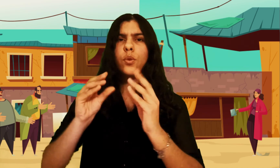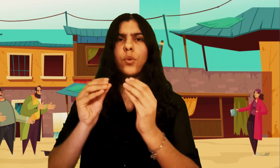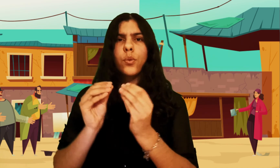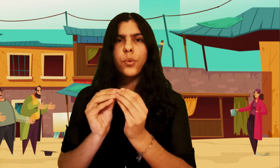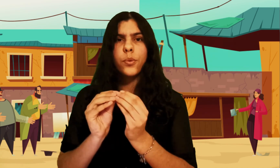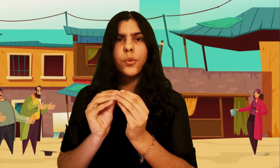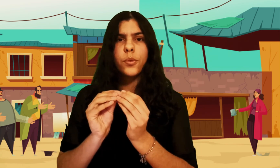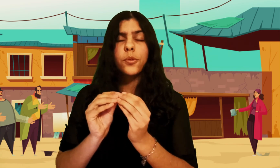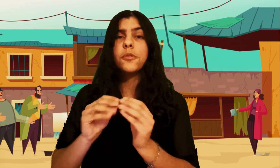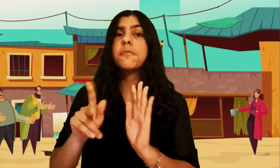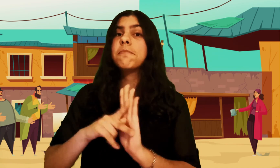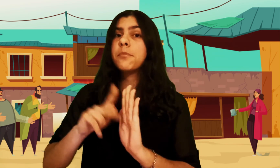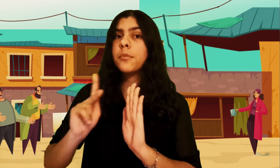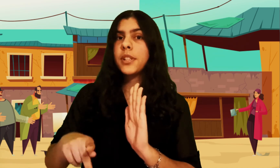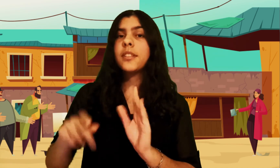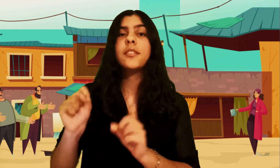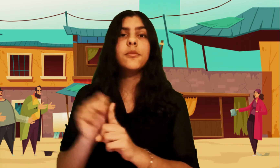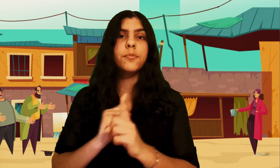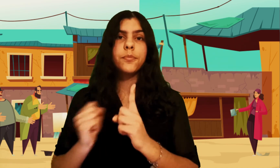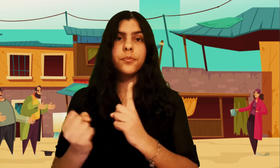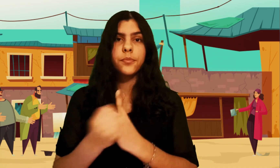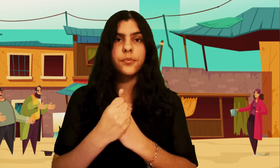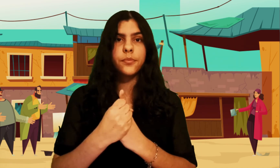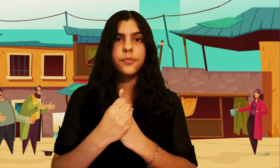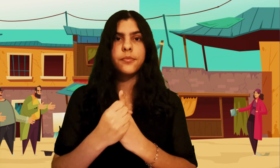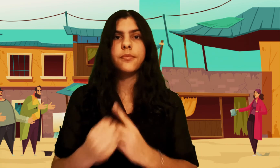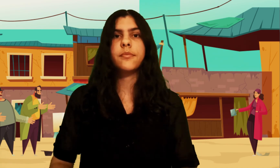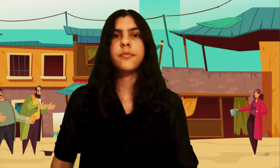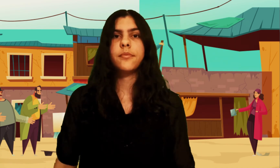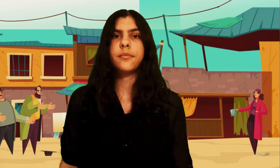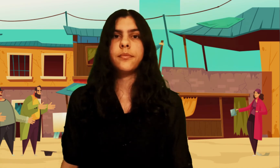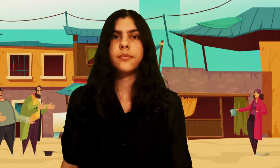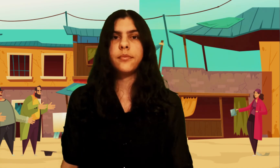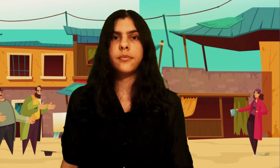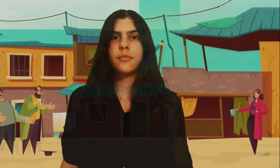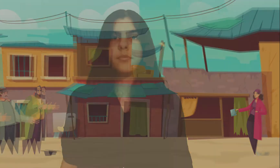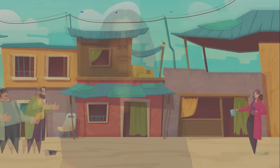Pesquisar, resumir, pertence à sociologia.